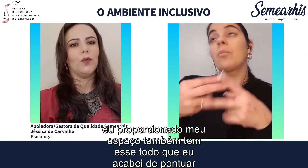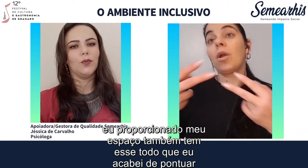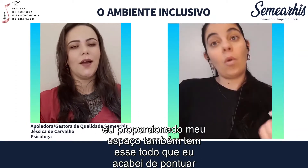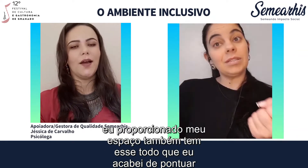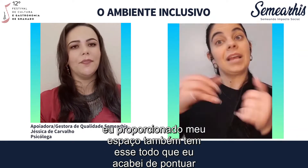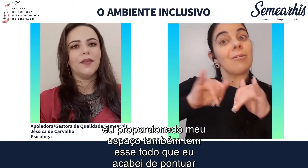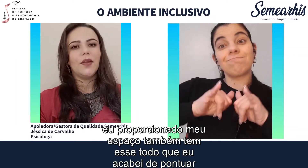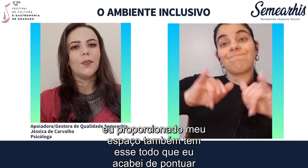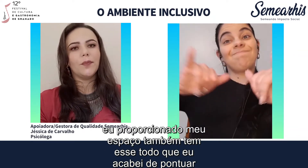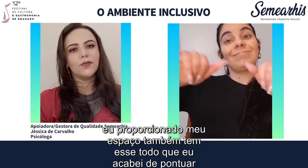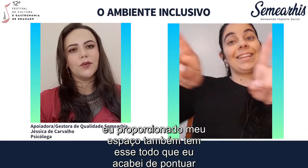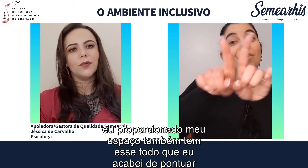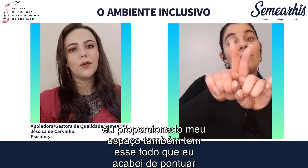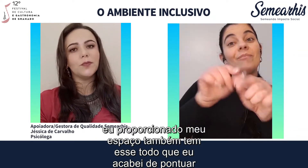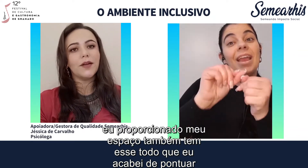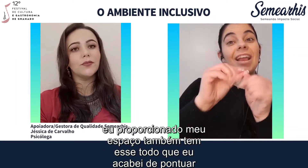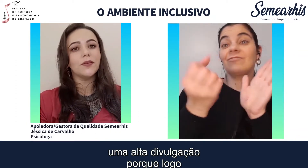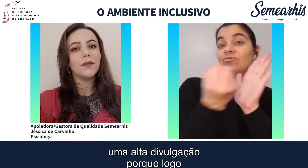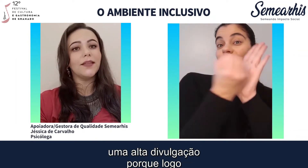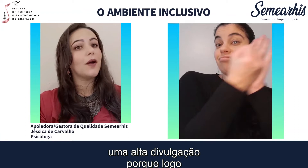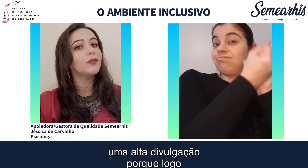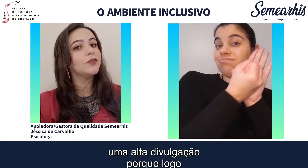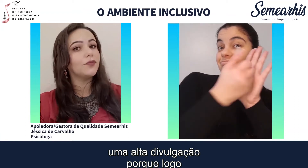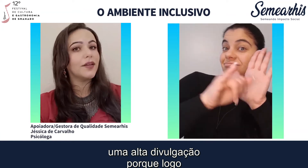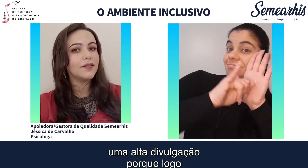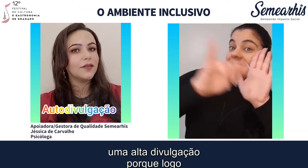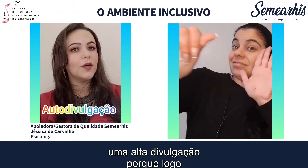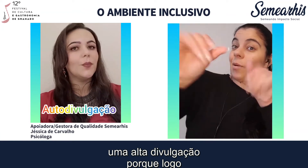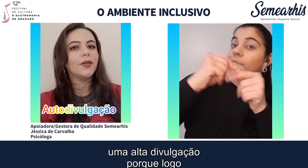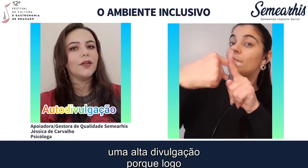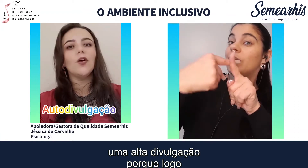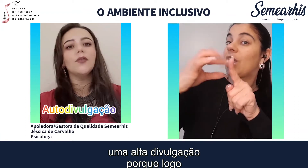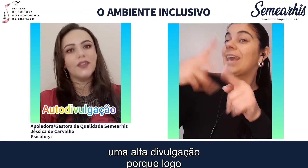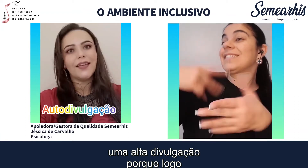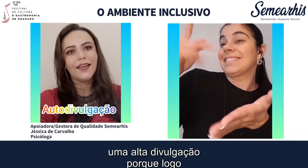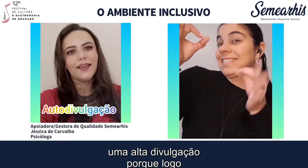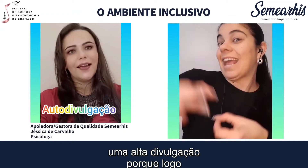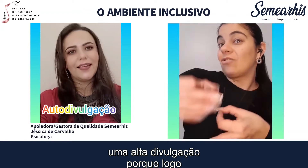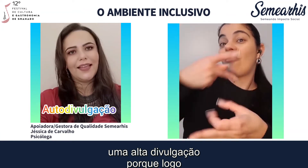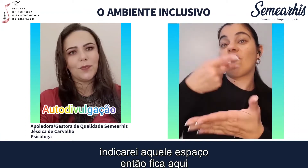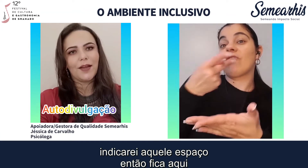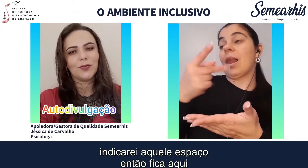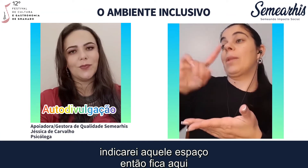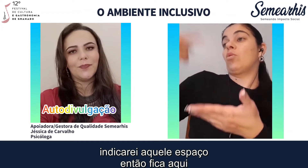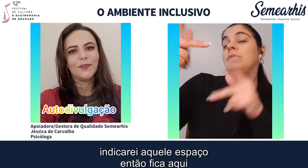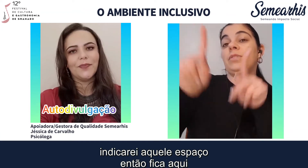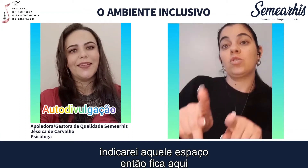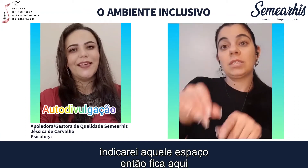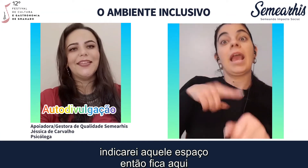de pontuar, eu proporciono que o meu espaço também tenha uma alta divulgação, porque logo eu indicarei aquele